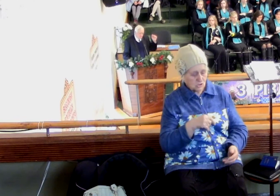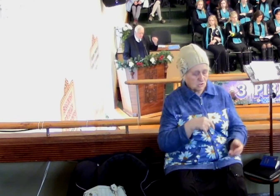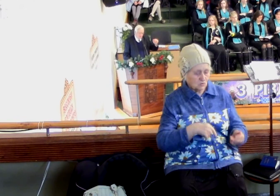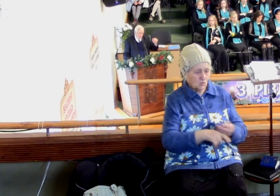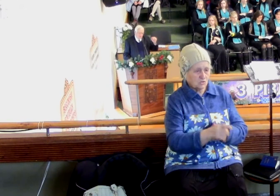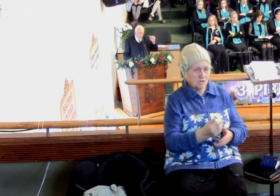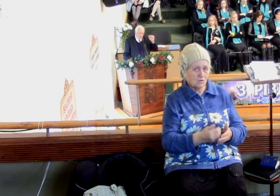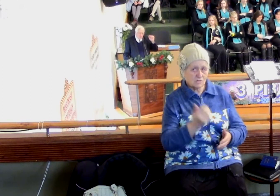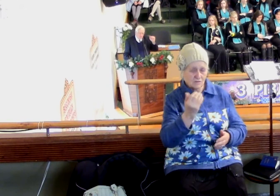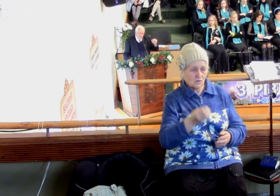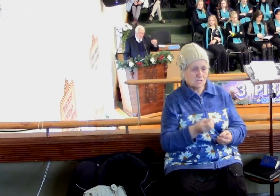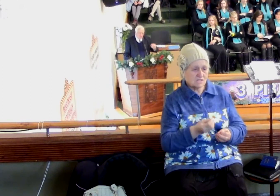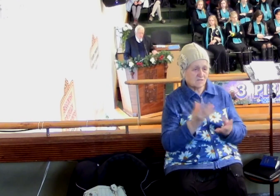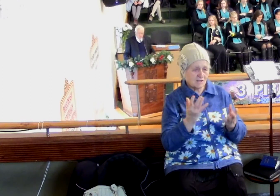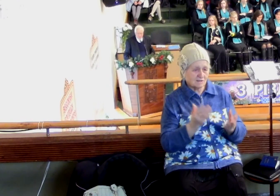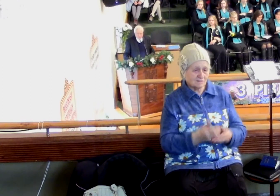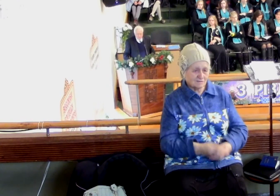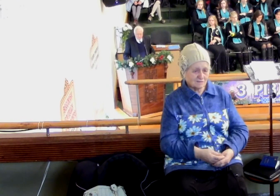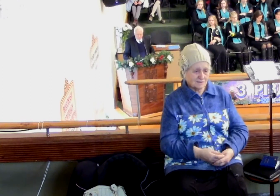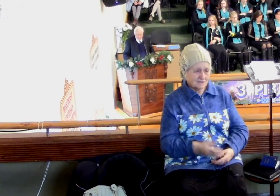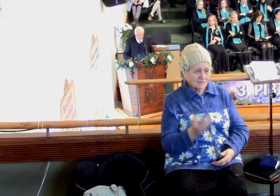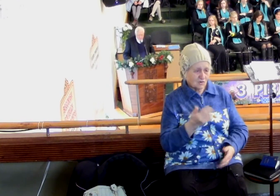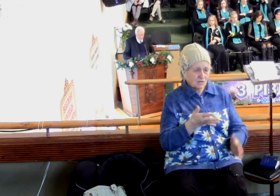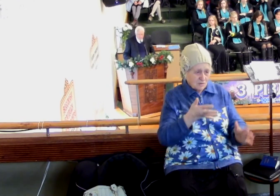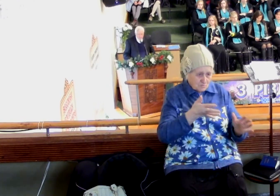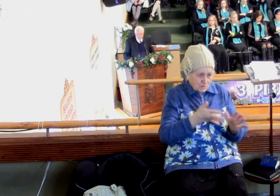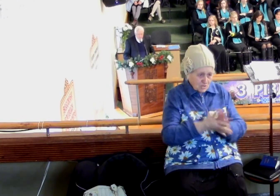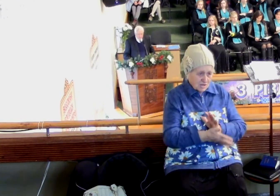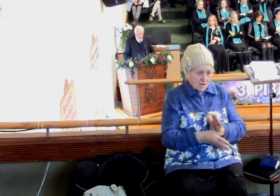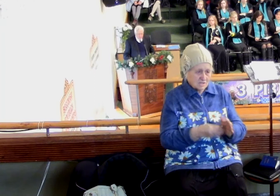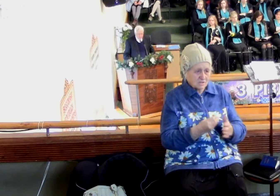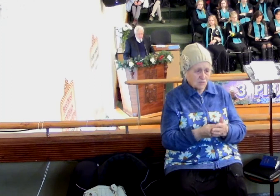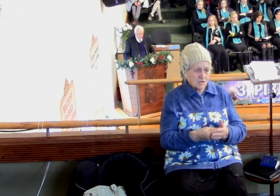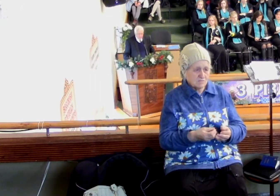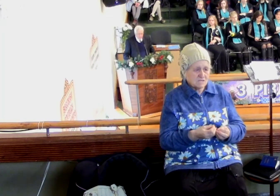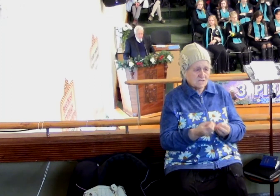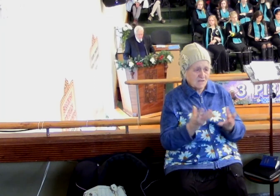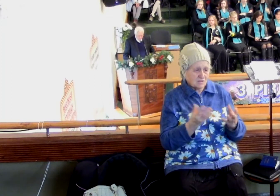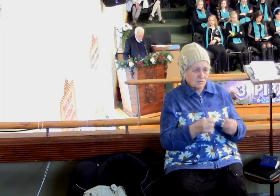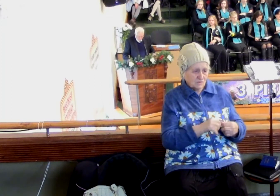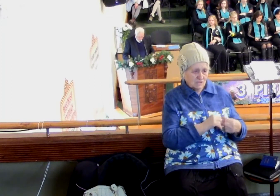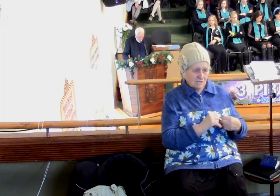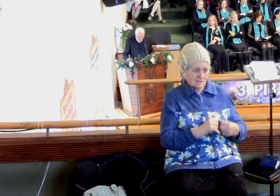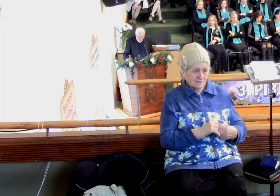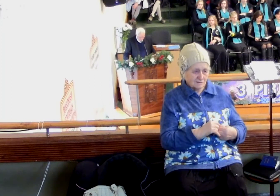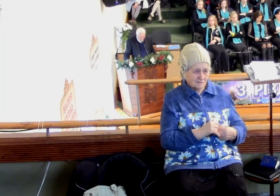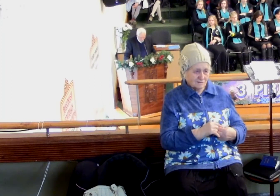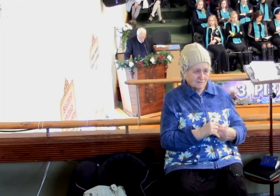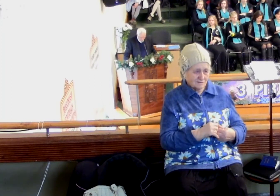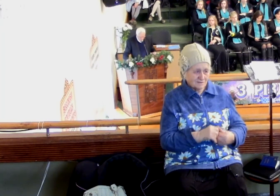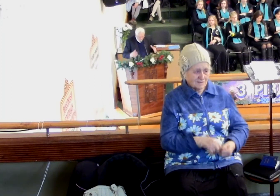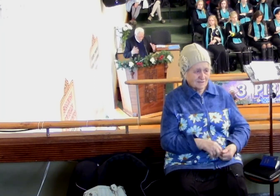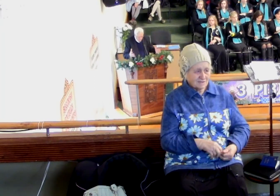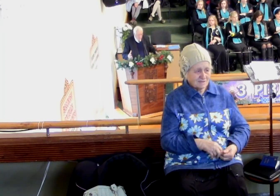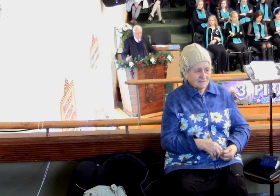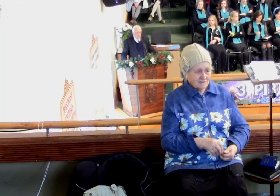его света, когда он проникает своим светом в сердце. И